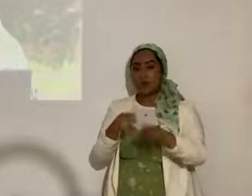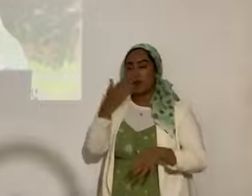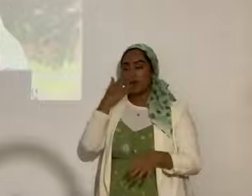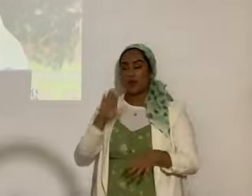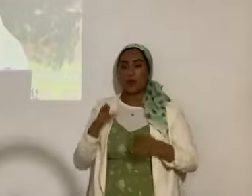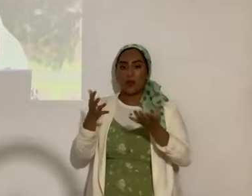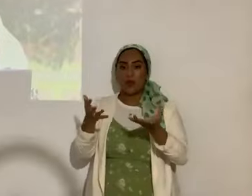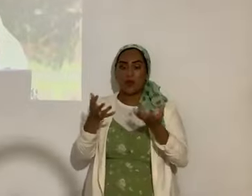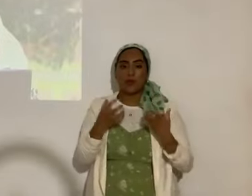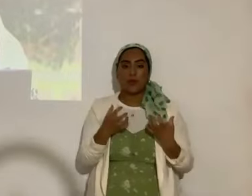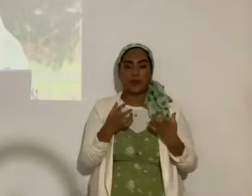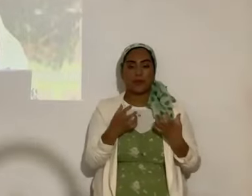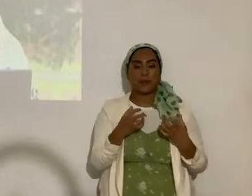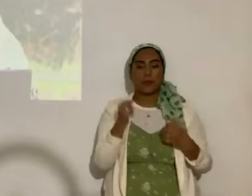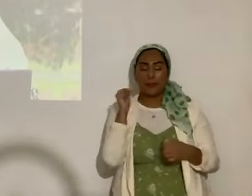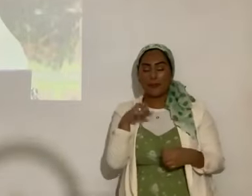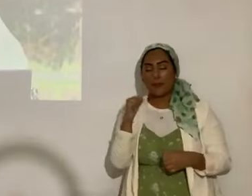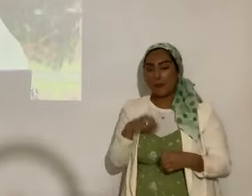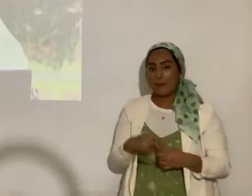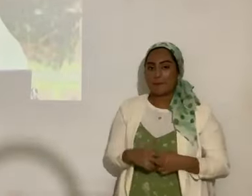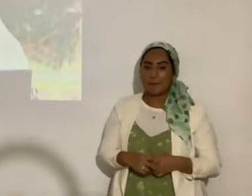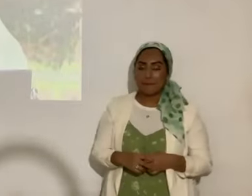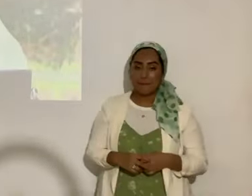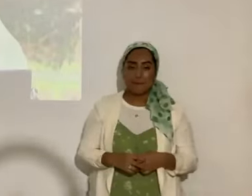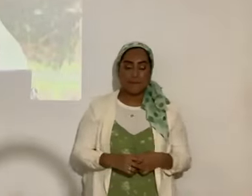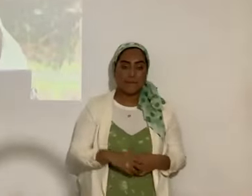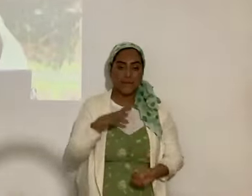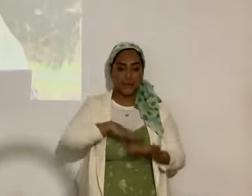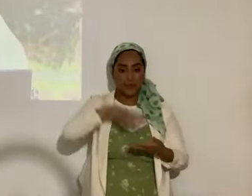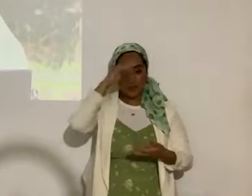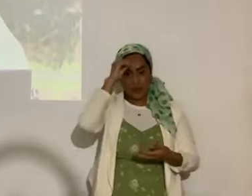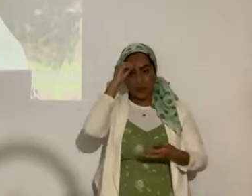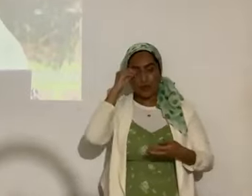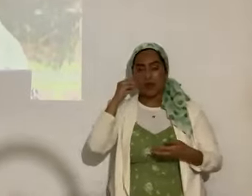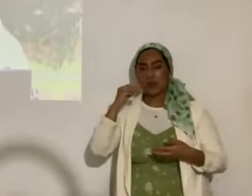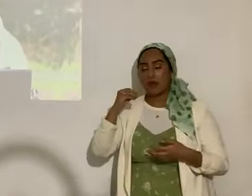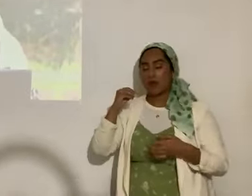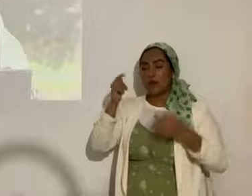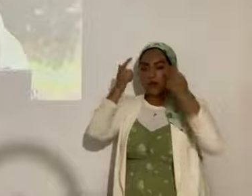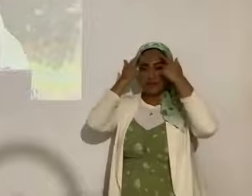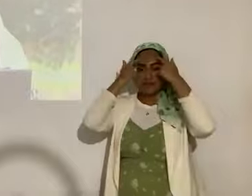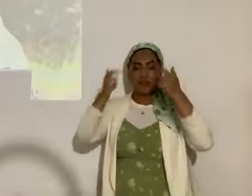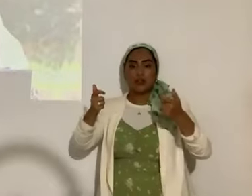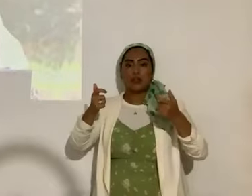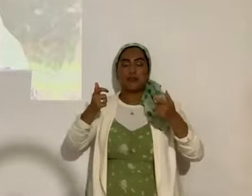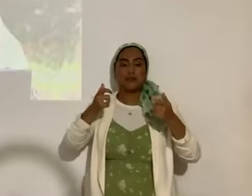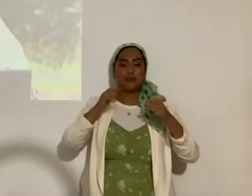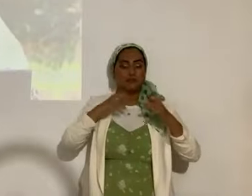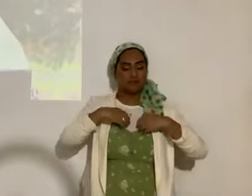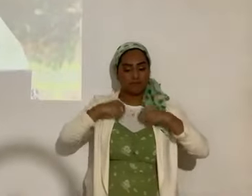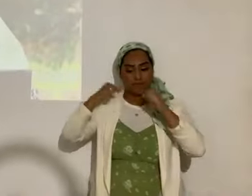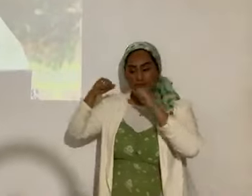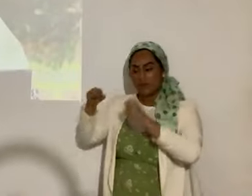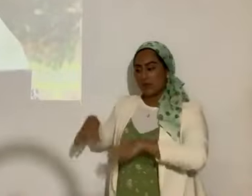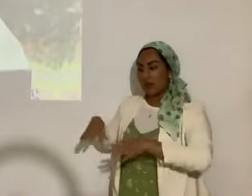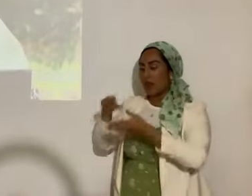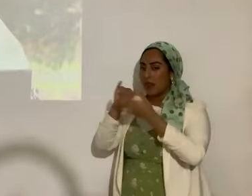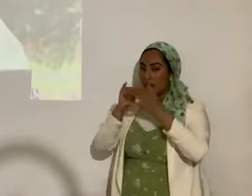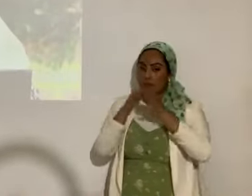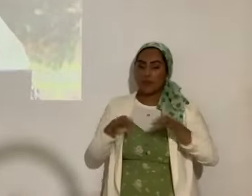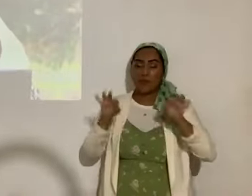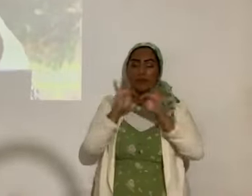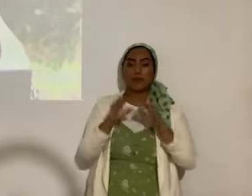intenciones Claro que sí aprendamos a quitar los ojos altivos los ojos seductores eso es muy